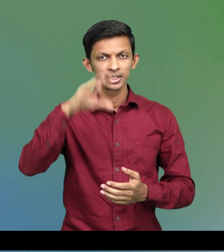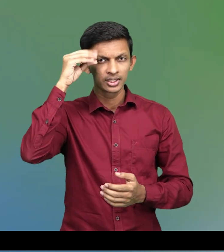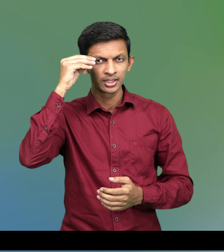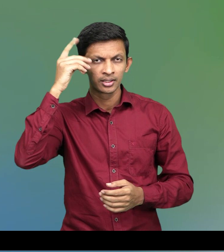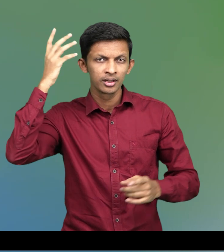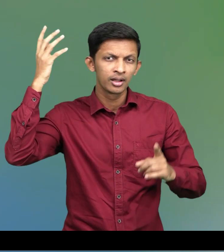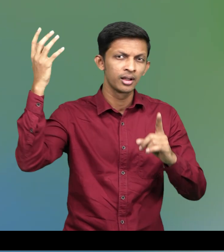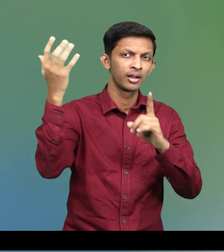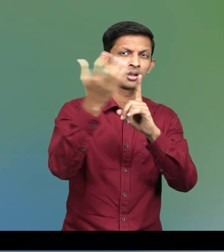అభ్యాస ఫలితాలు.